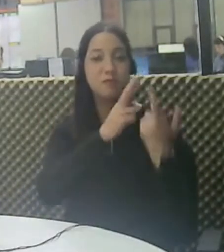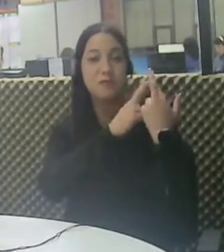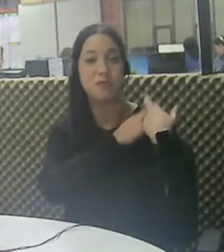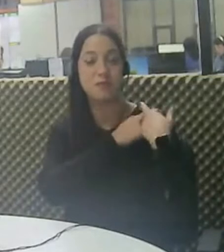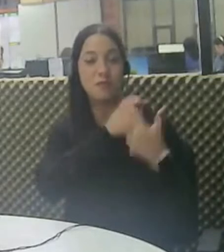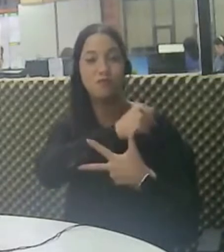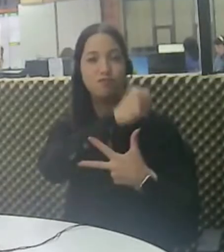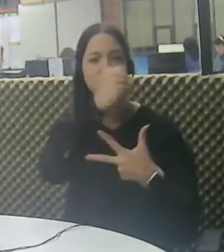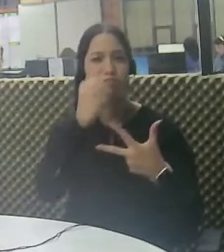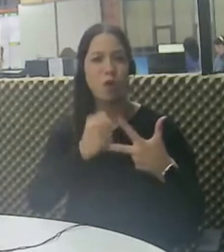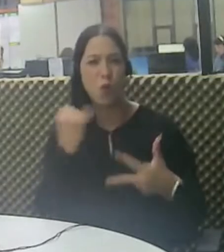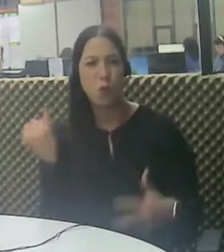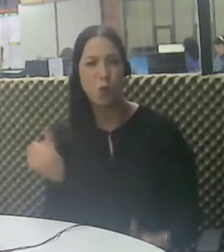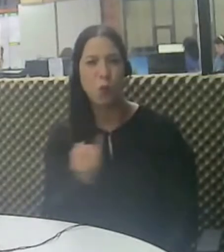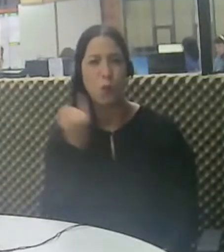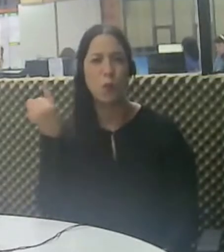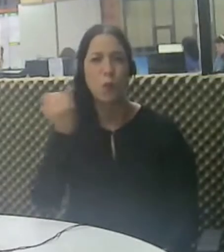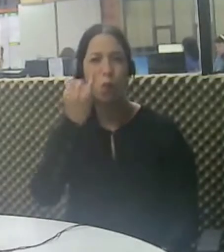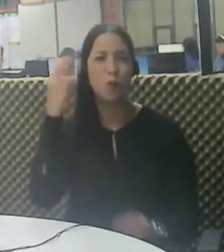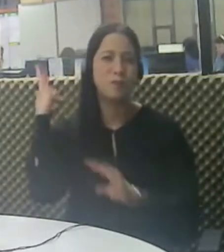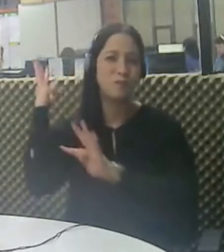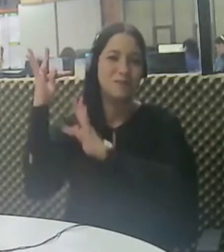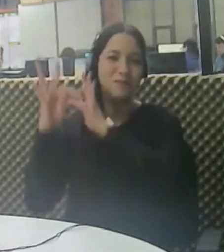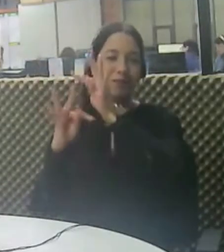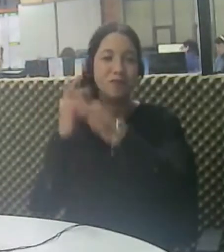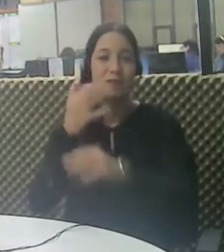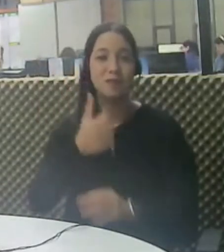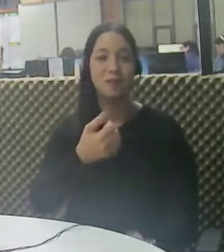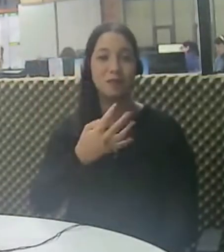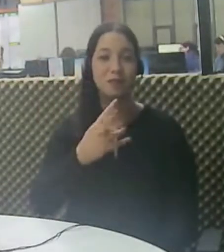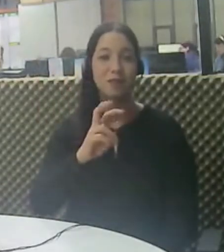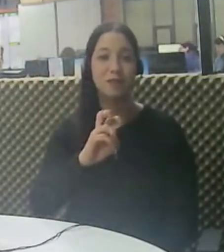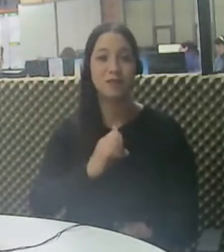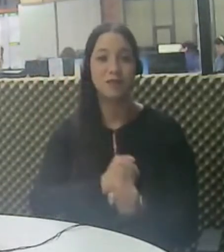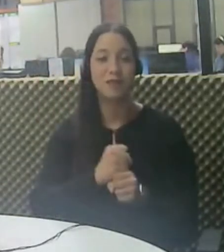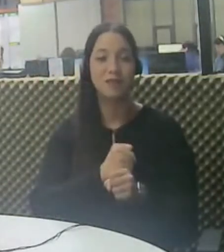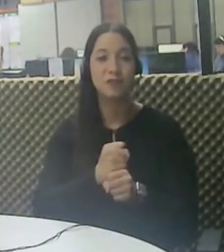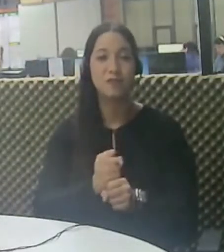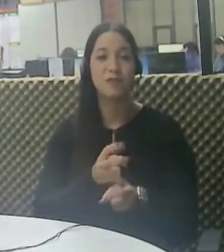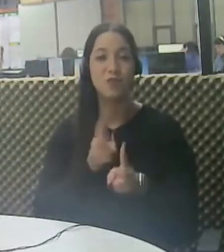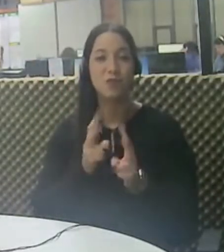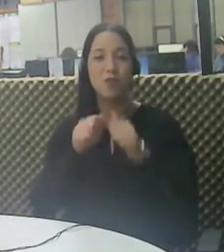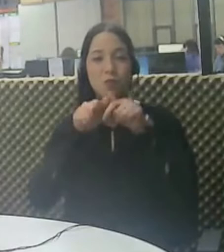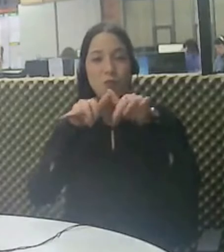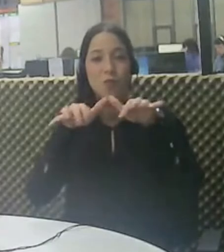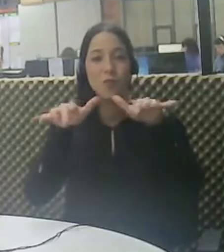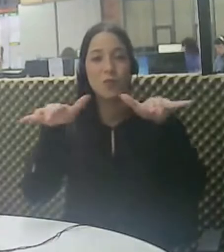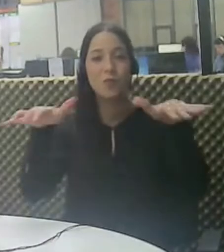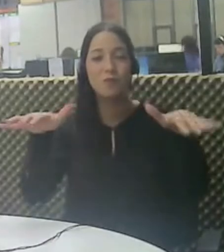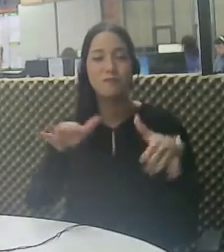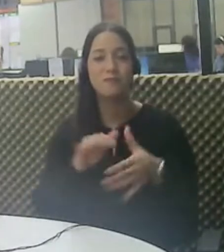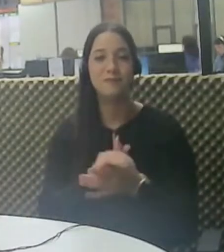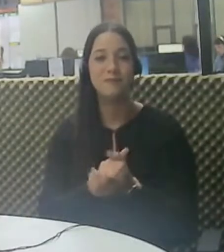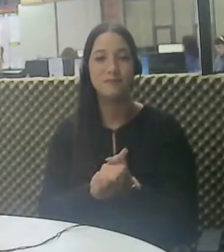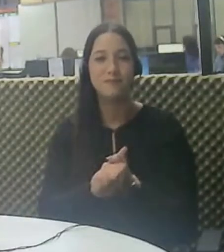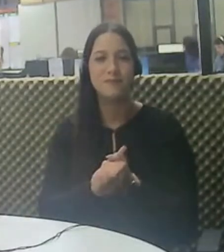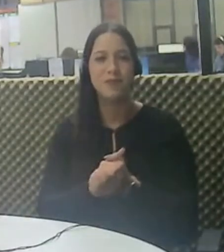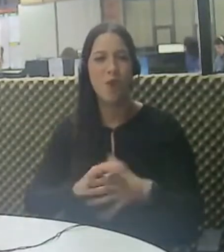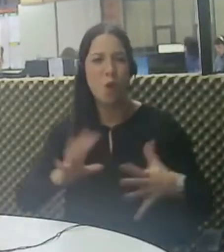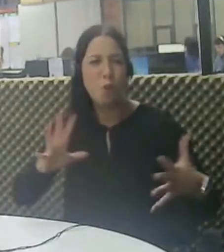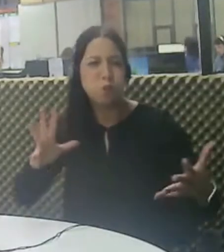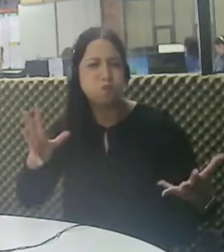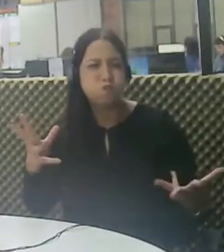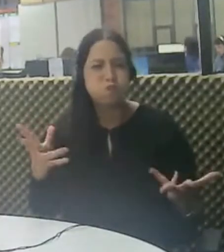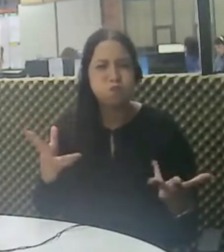é de suma importância para que a tradição de 145 anos seja perpetuada. A grandeza que